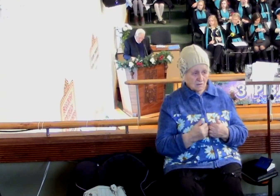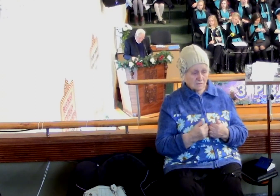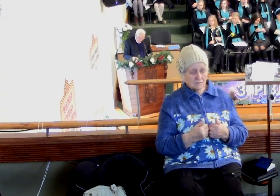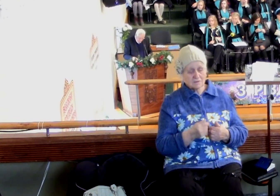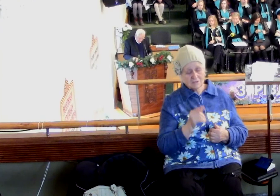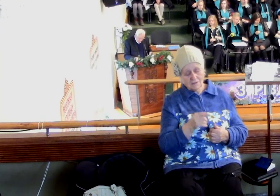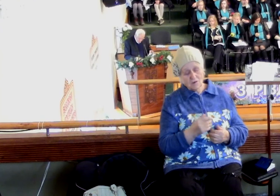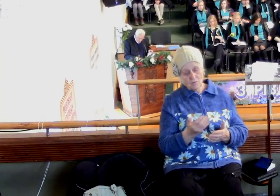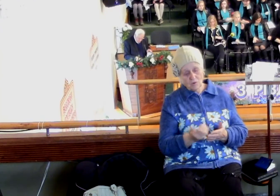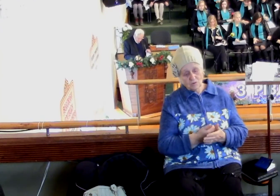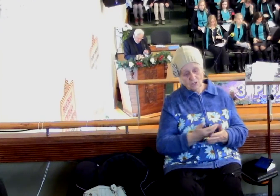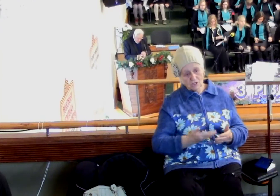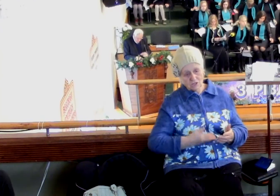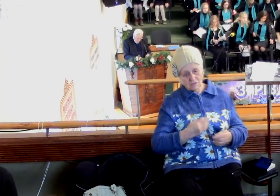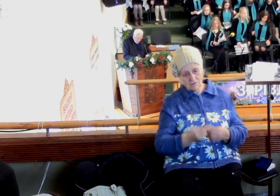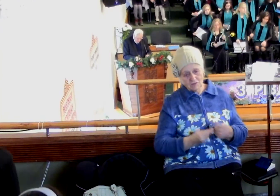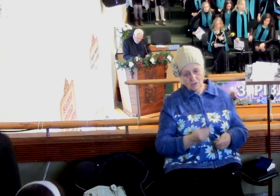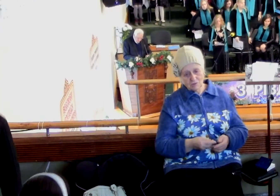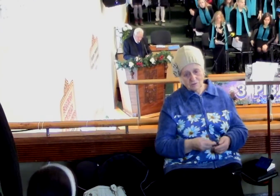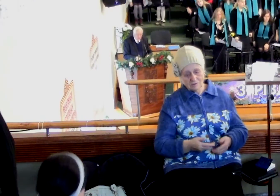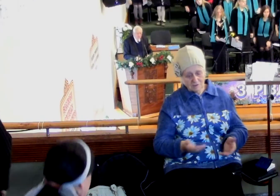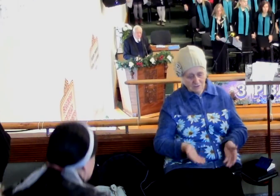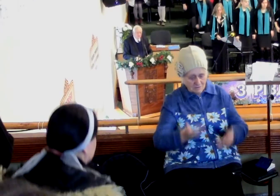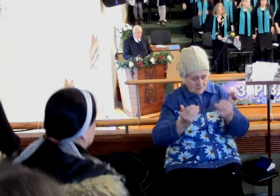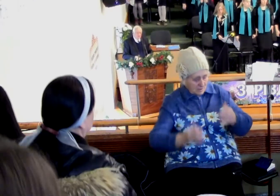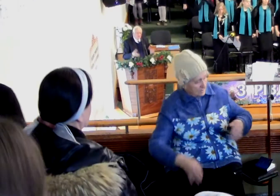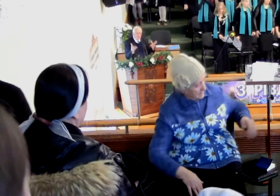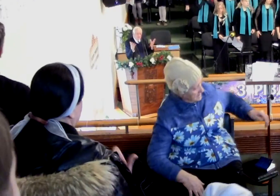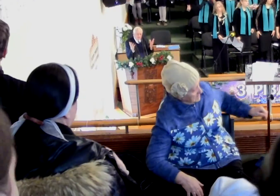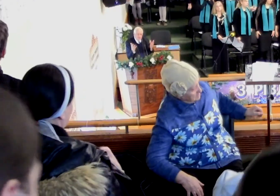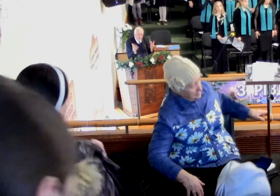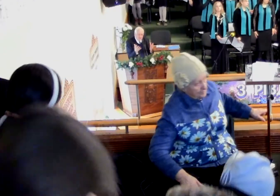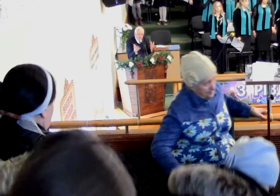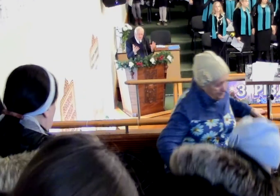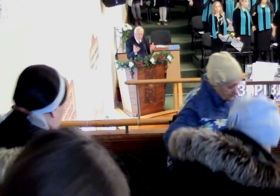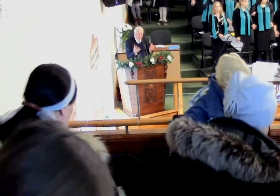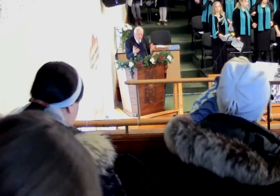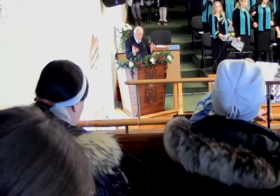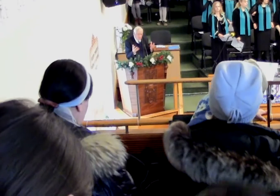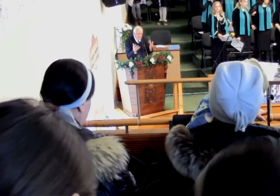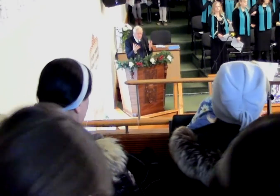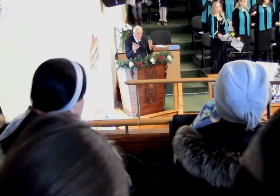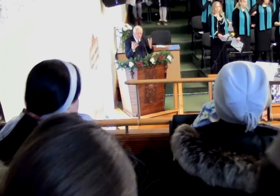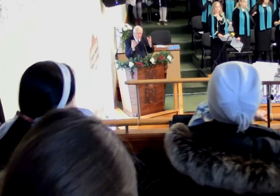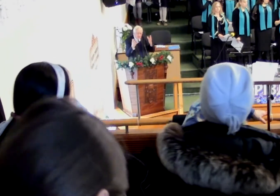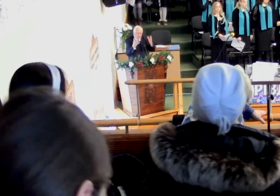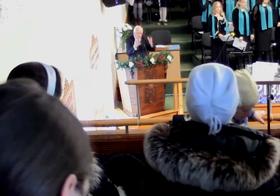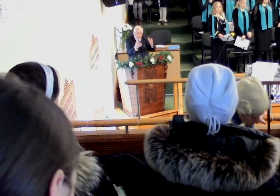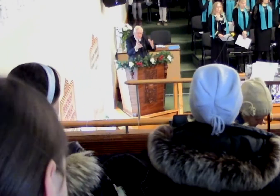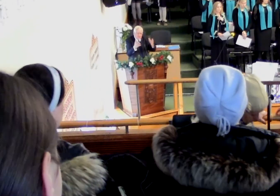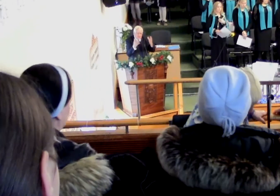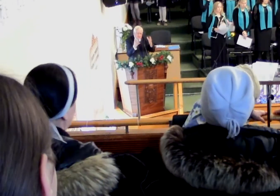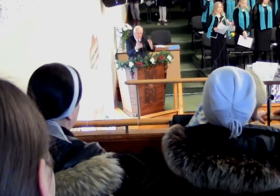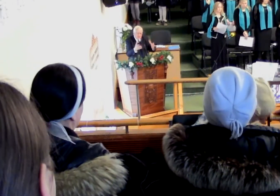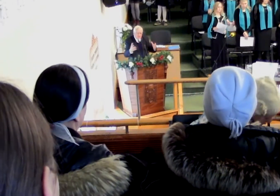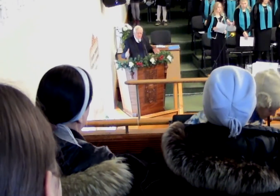Мы встанем для молитвы. Если сегодня есть те, которые хотели бы получить подарок